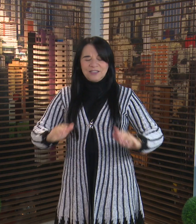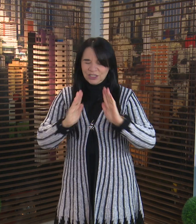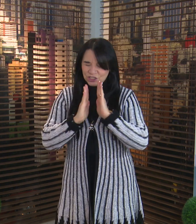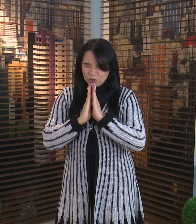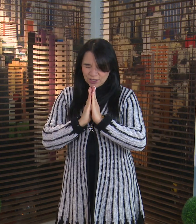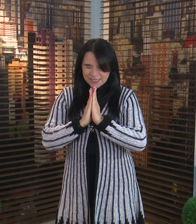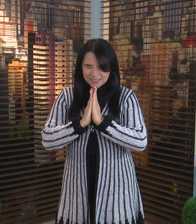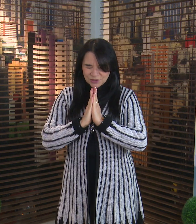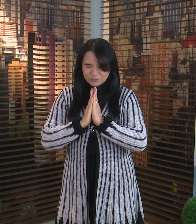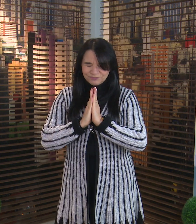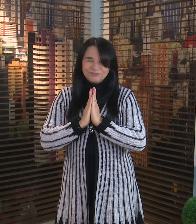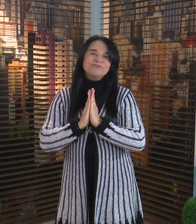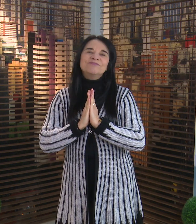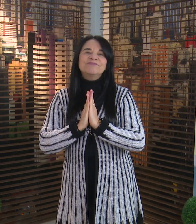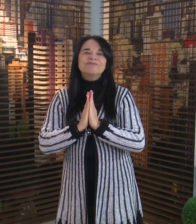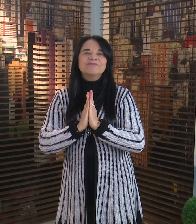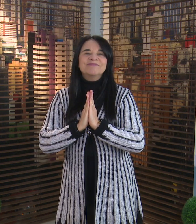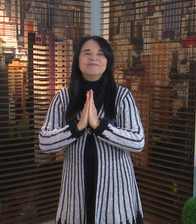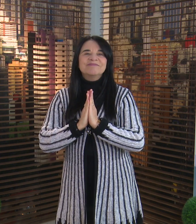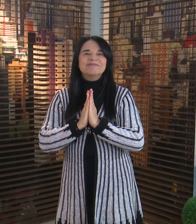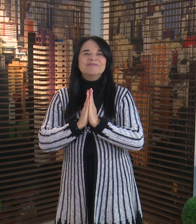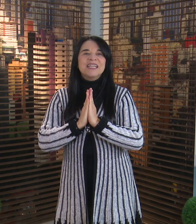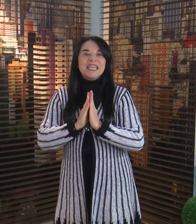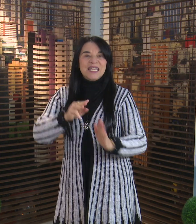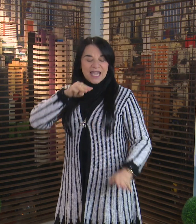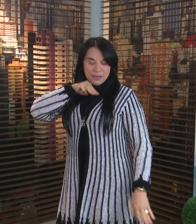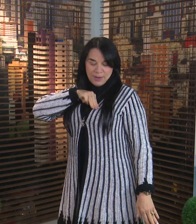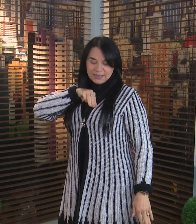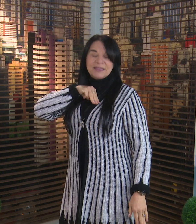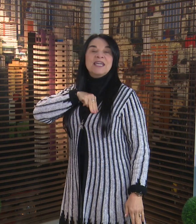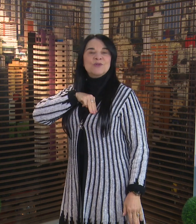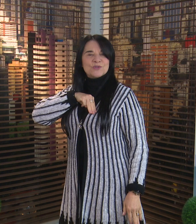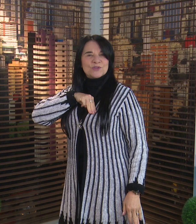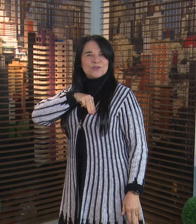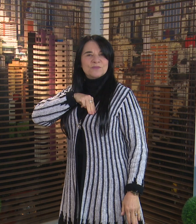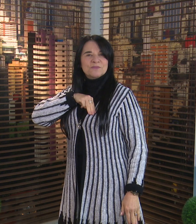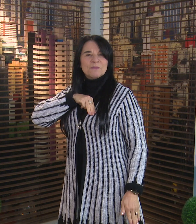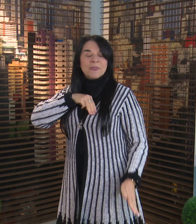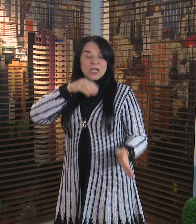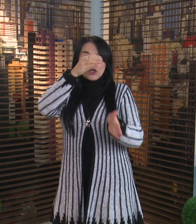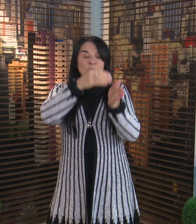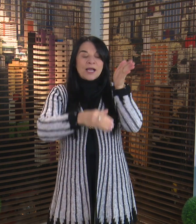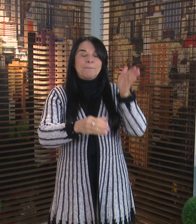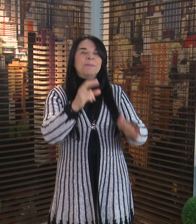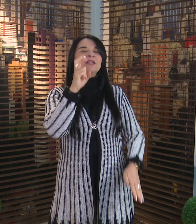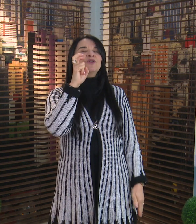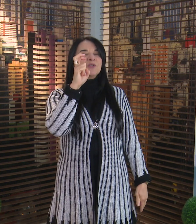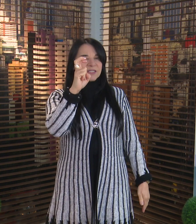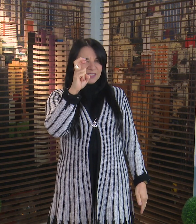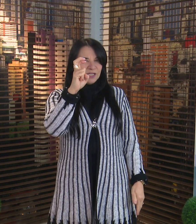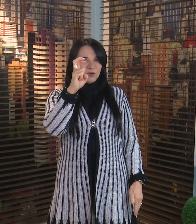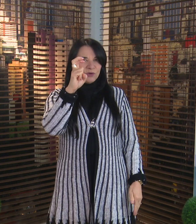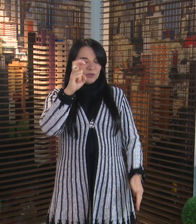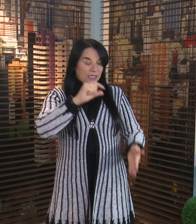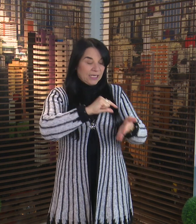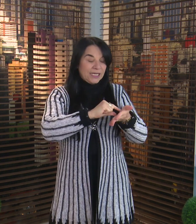e de oração. E em Mateus, no capítulo 5 e